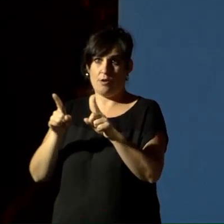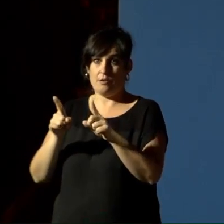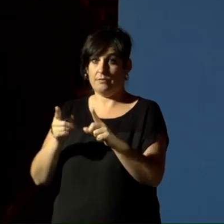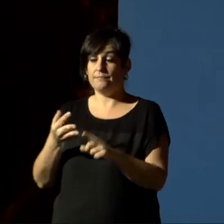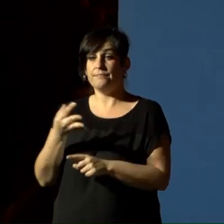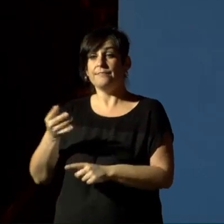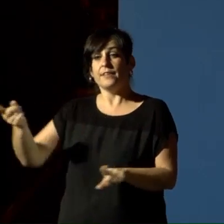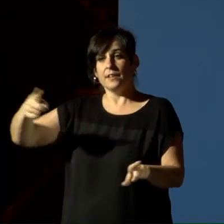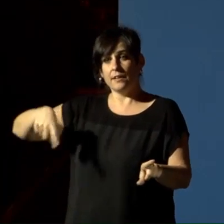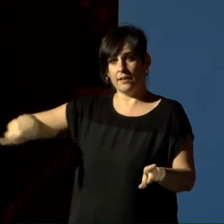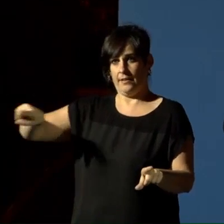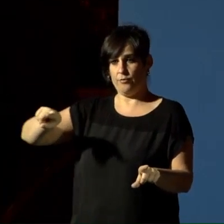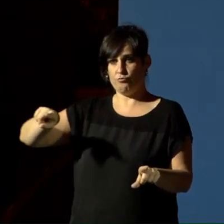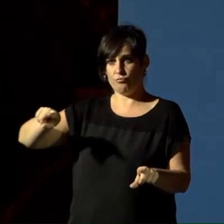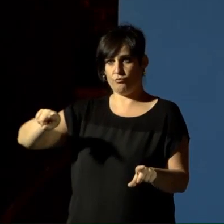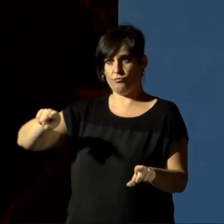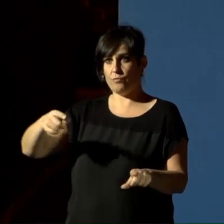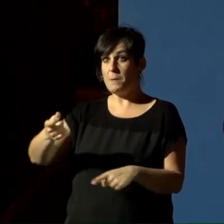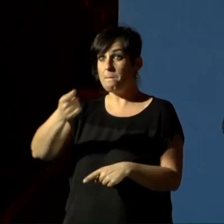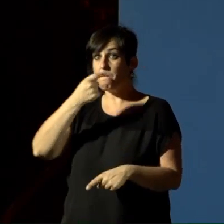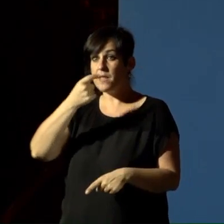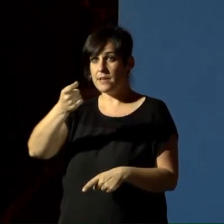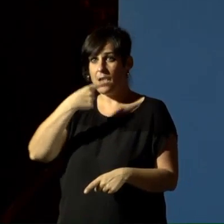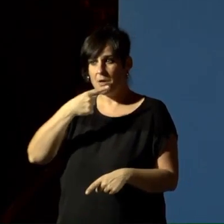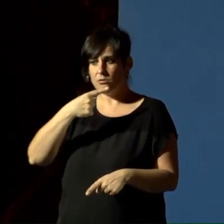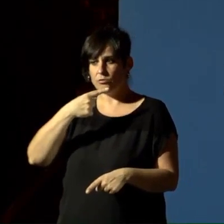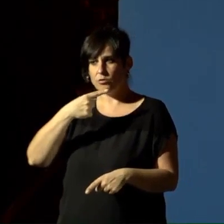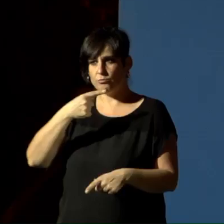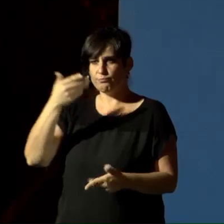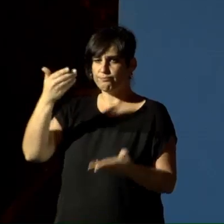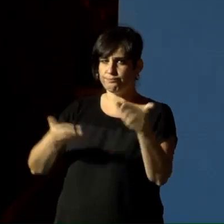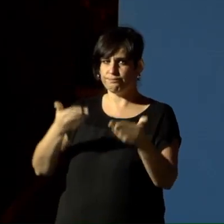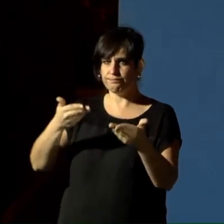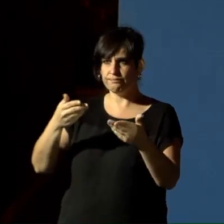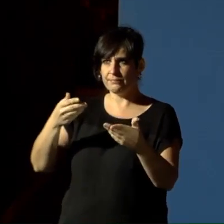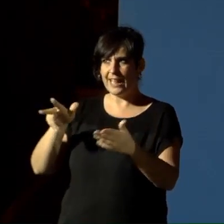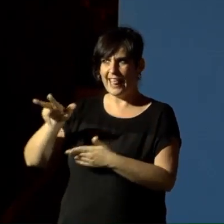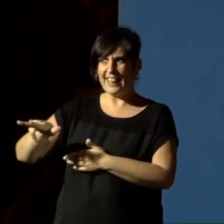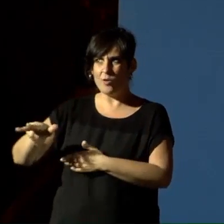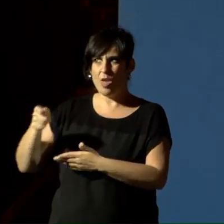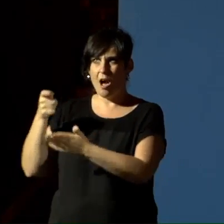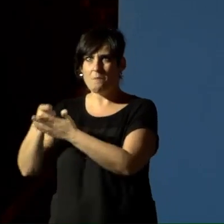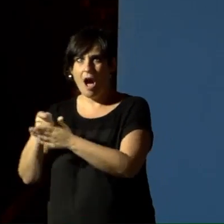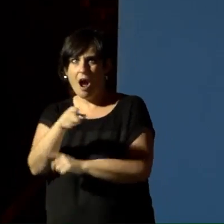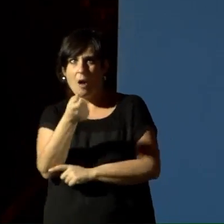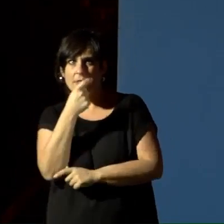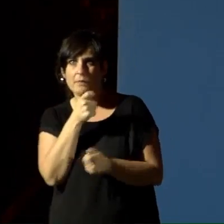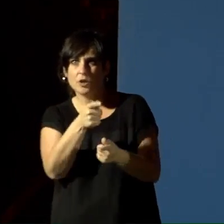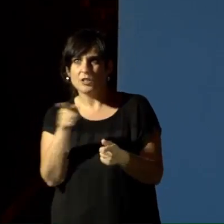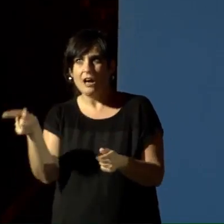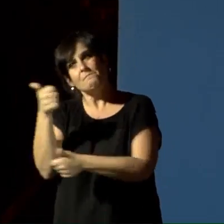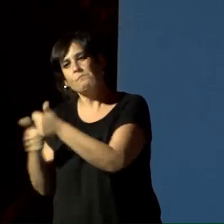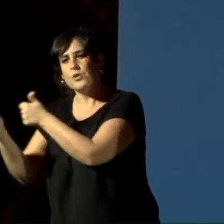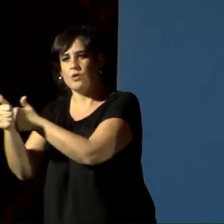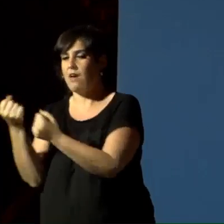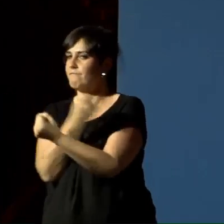xente que administra os medicamentos antepoñendo os pagos da débeda, como decía Yolanda, responsables políticos